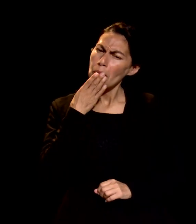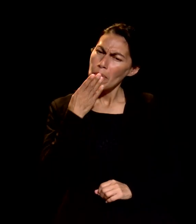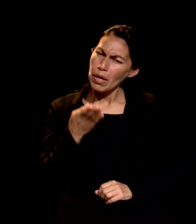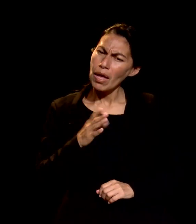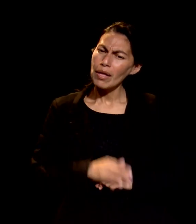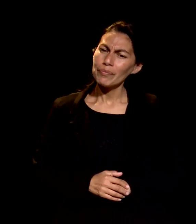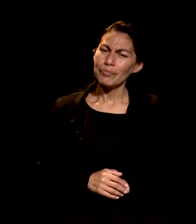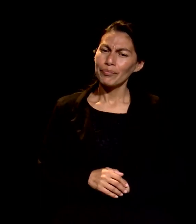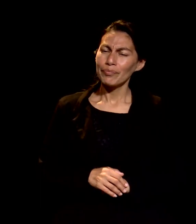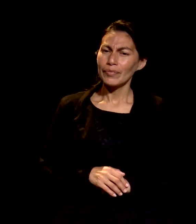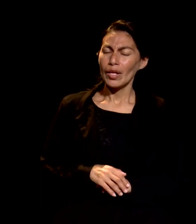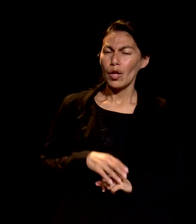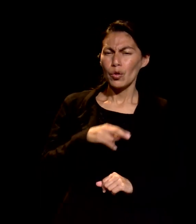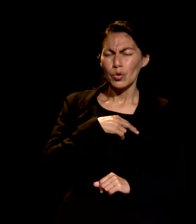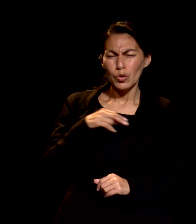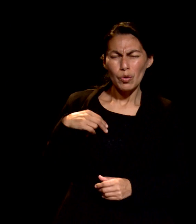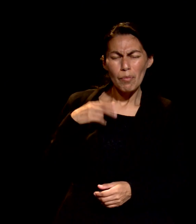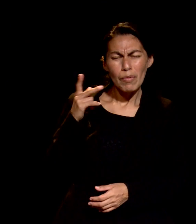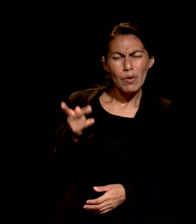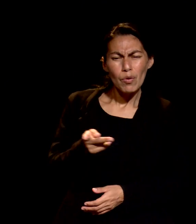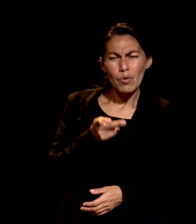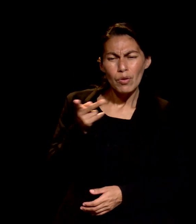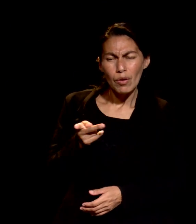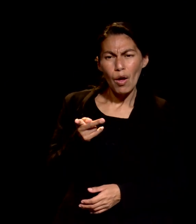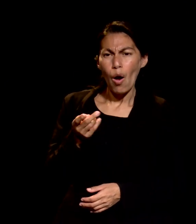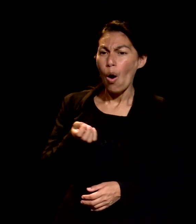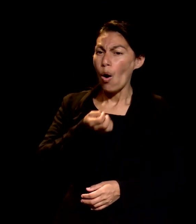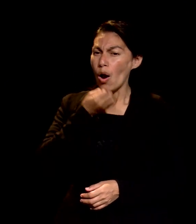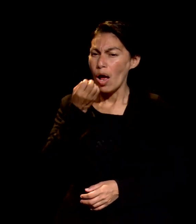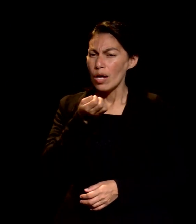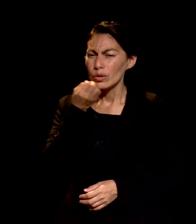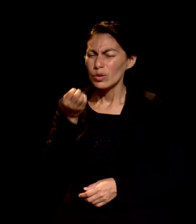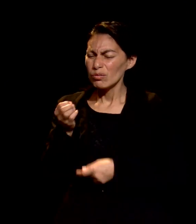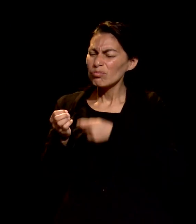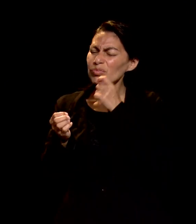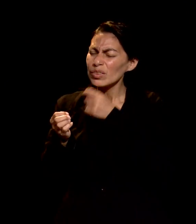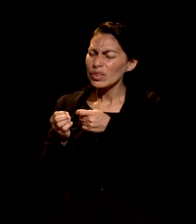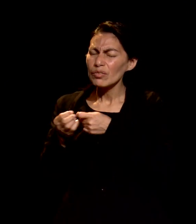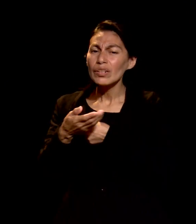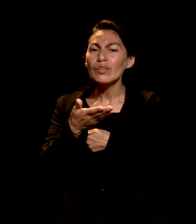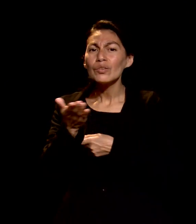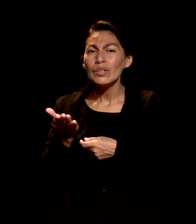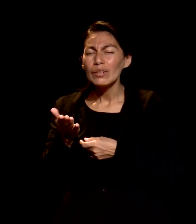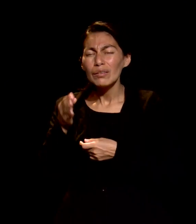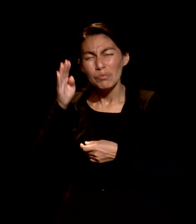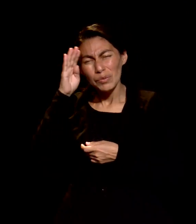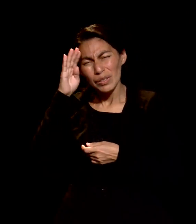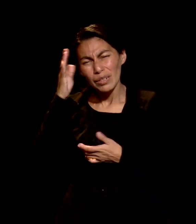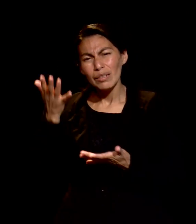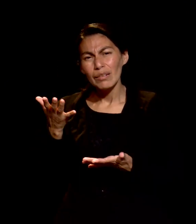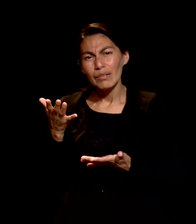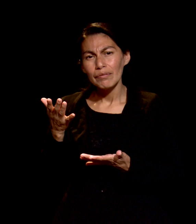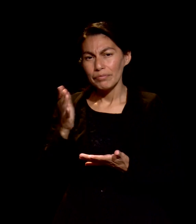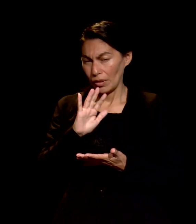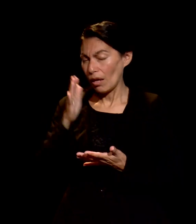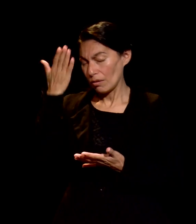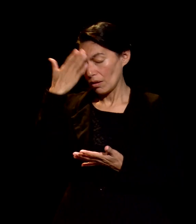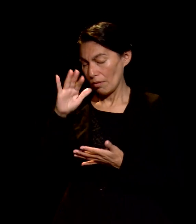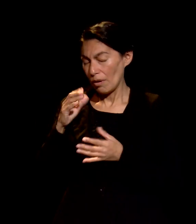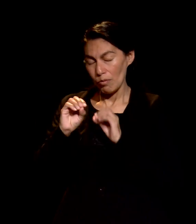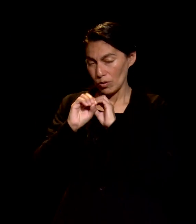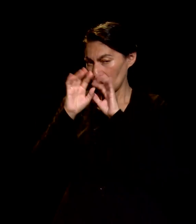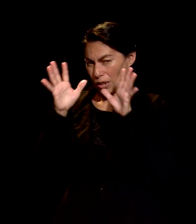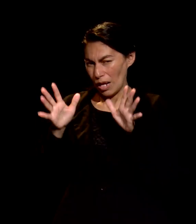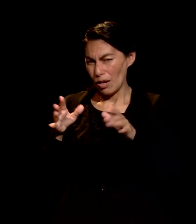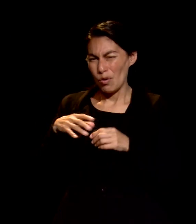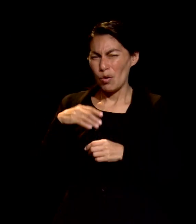a nuestros invitados, ¿qué ha llegado a ser la oración para ustedes? Desde luego tenemos una idea bien clara de lo que es la oración después